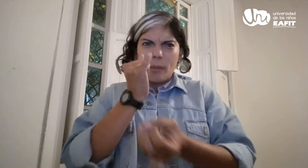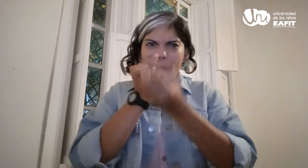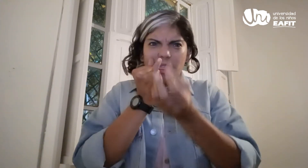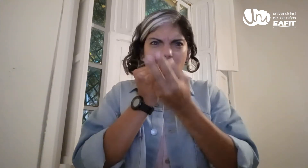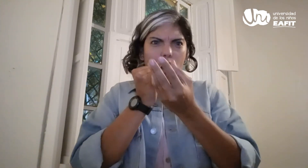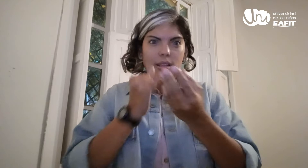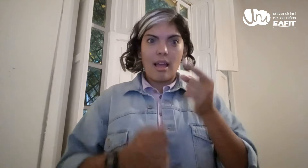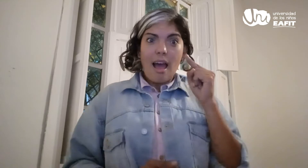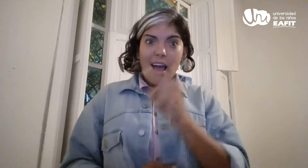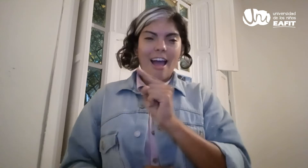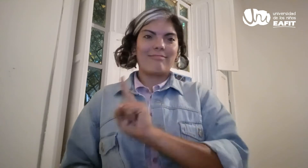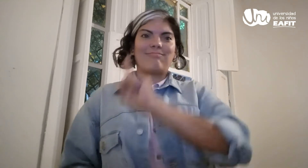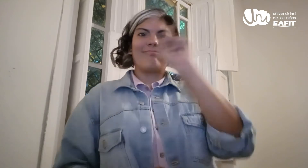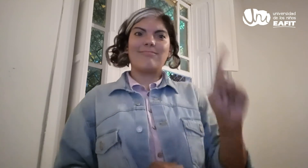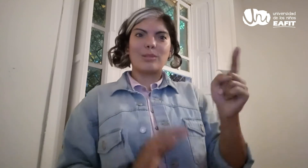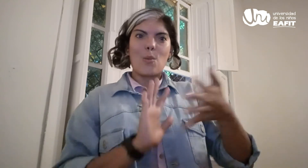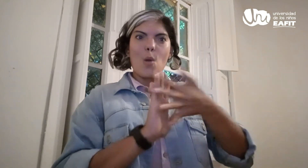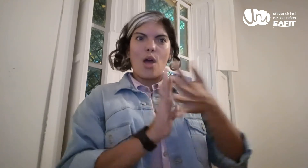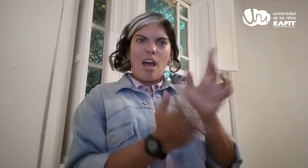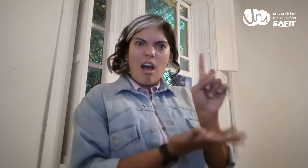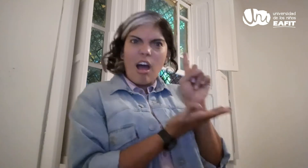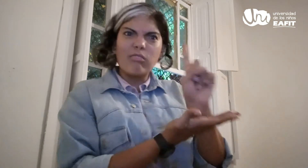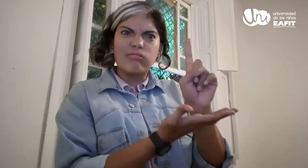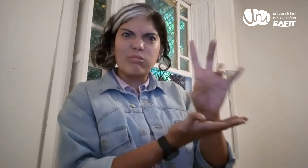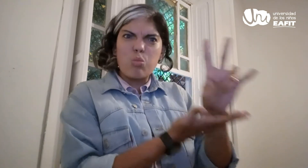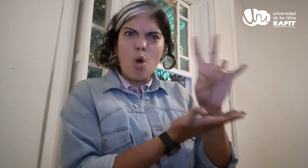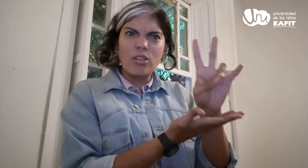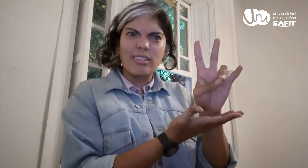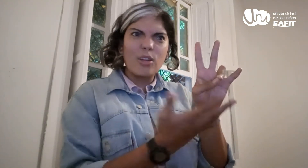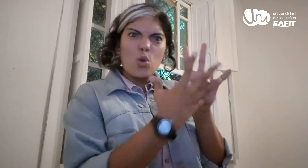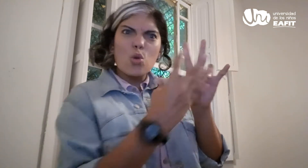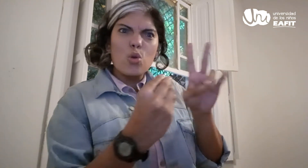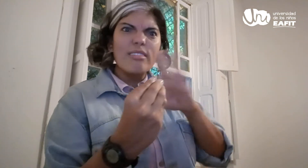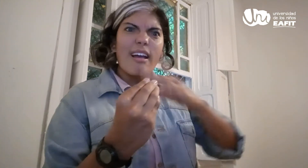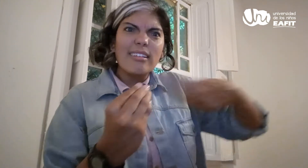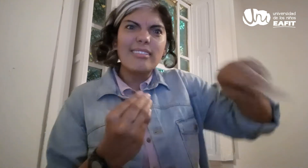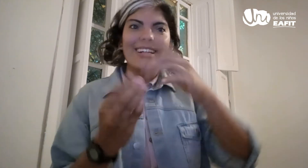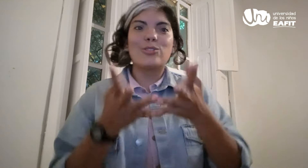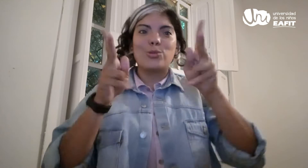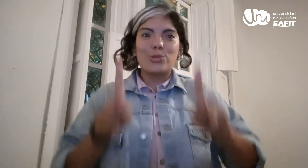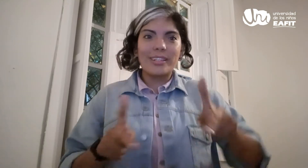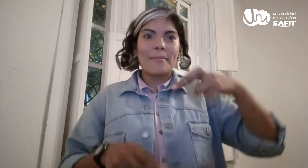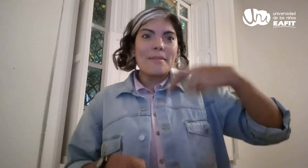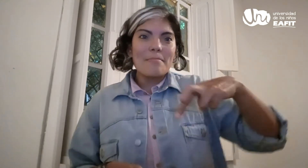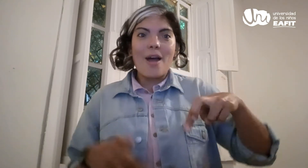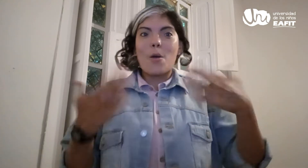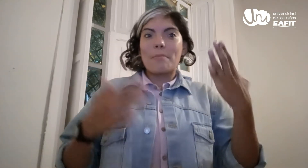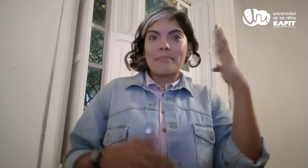que sucede en el mundo y tiene habilidades pedagógicas. En la institución educativa, el modelo de lengua y cultura modela a